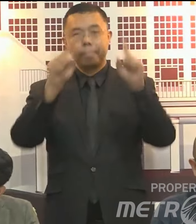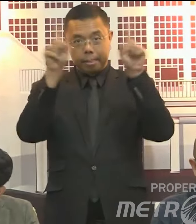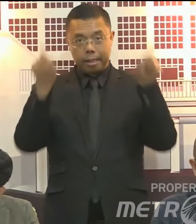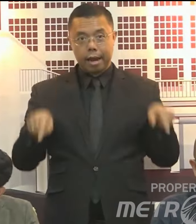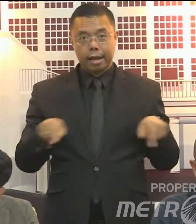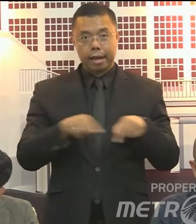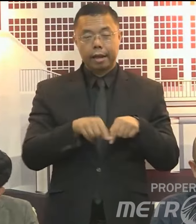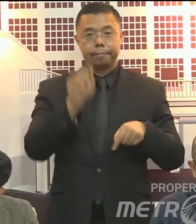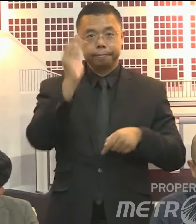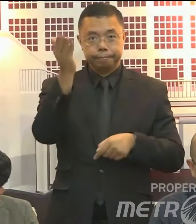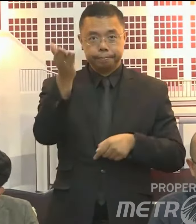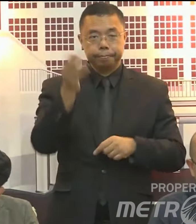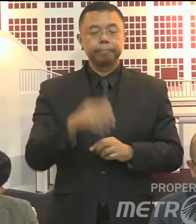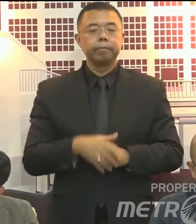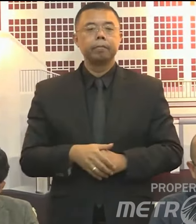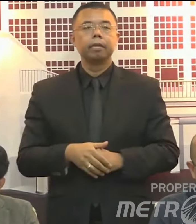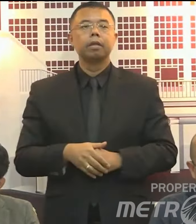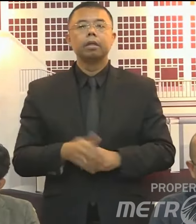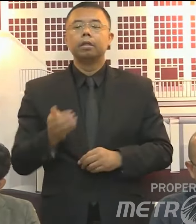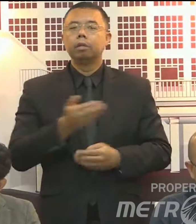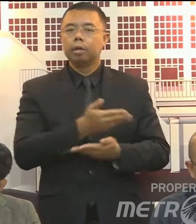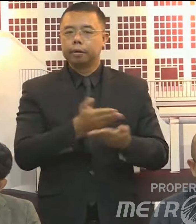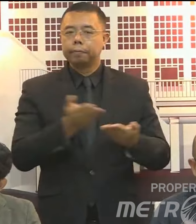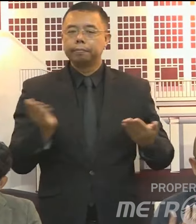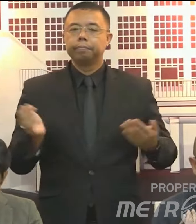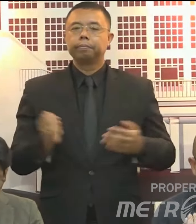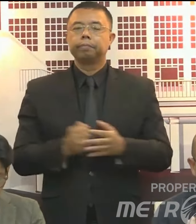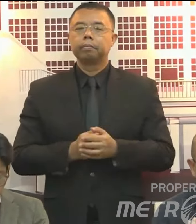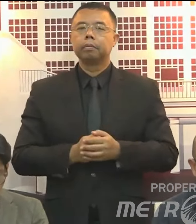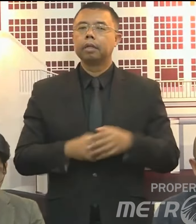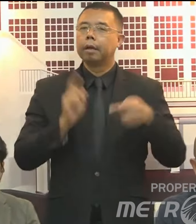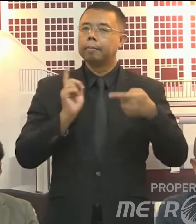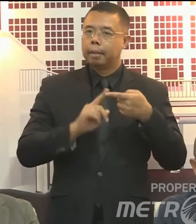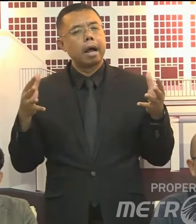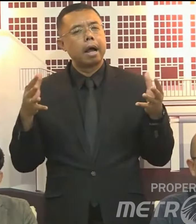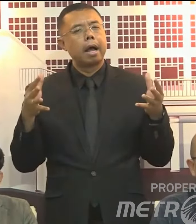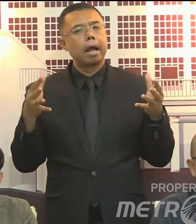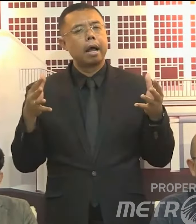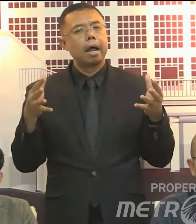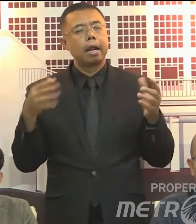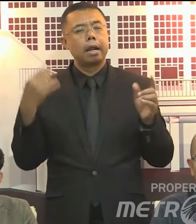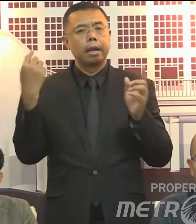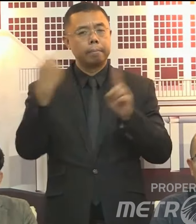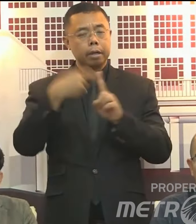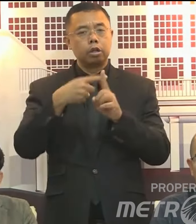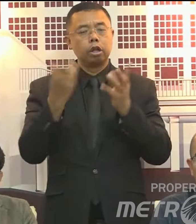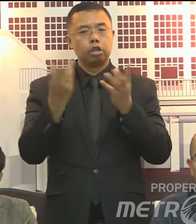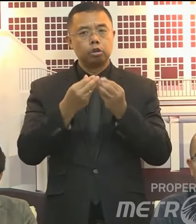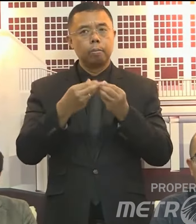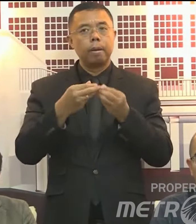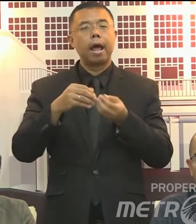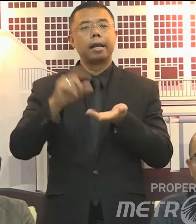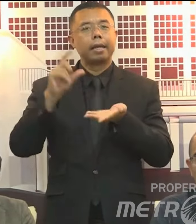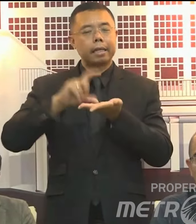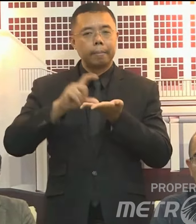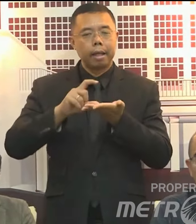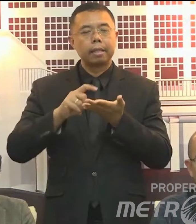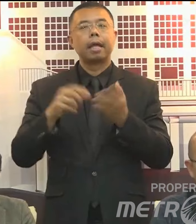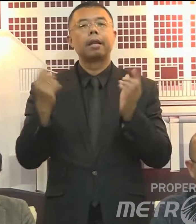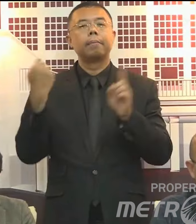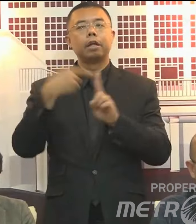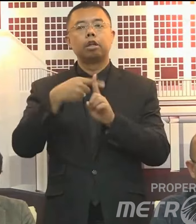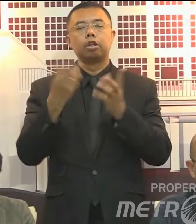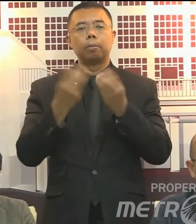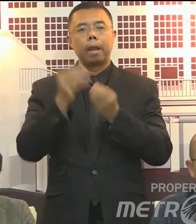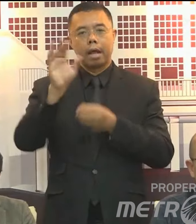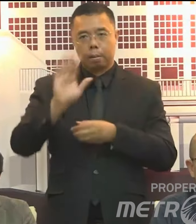nasional. Ketua KPU RI Hasyim Asyari mengatakan suara yang sudah siap untuk direkapitulasi pada tahap awal ini merupakan suara dari pemilu